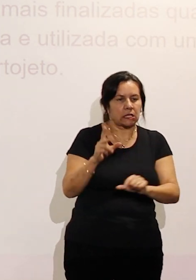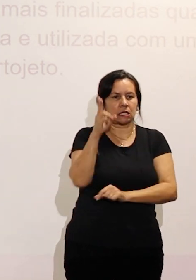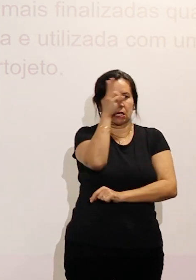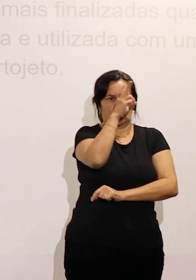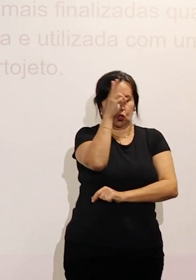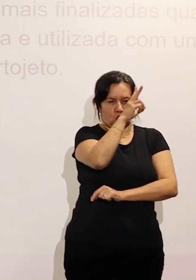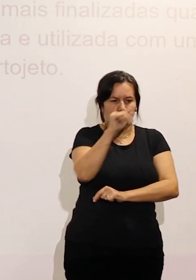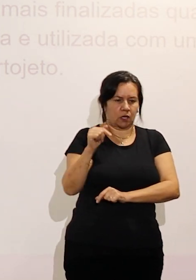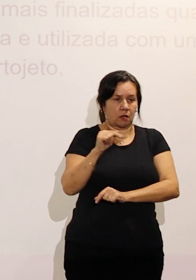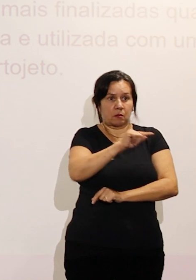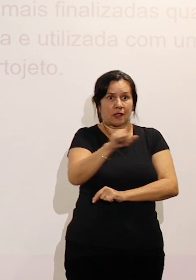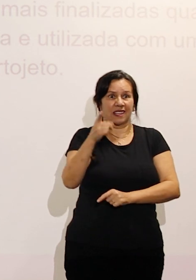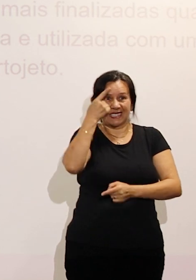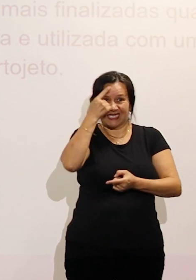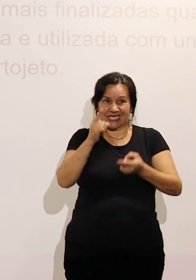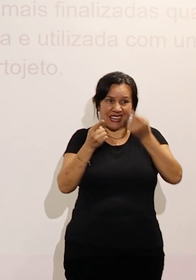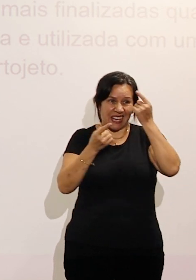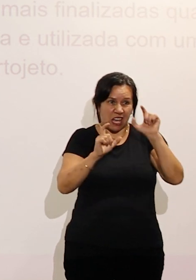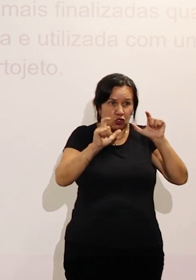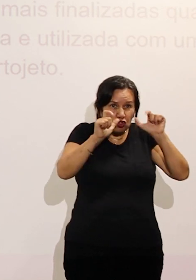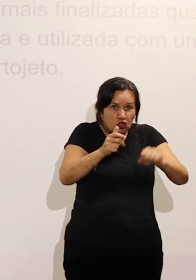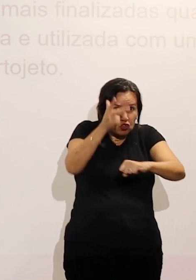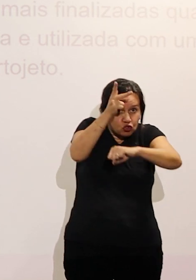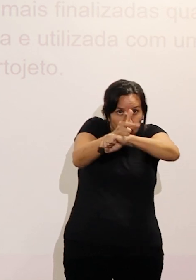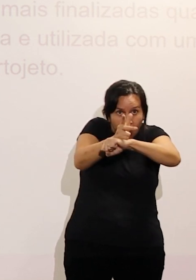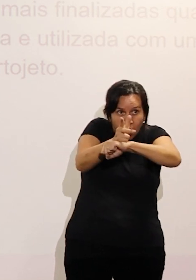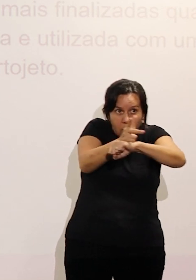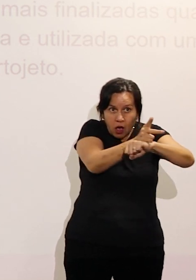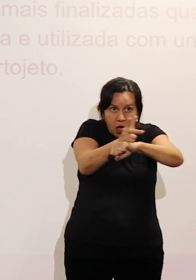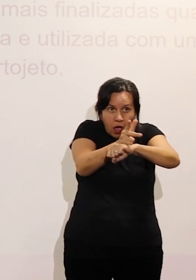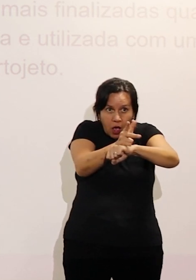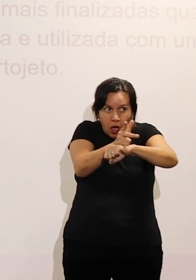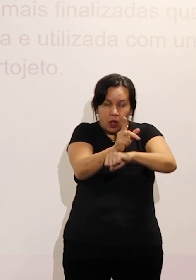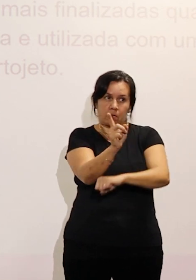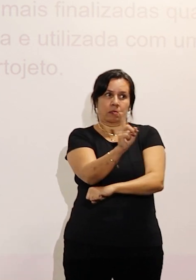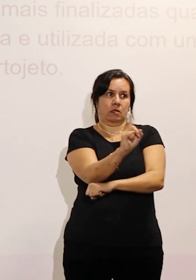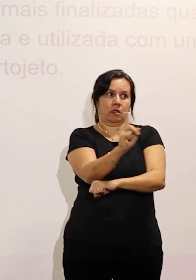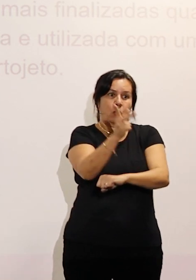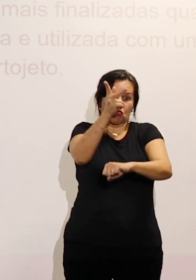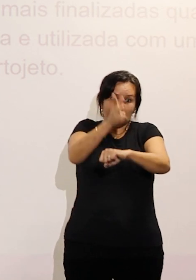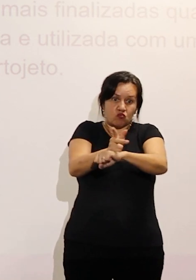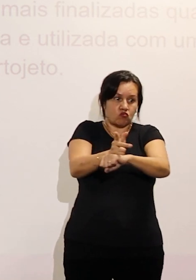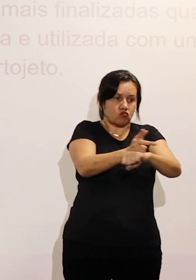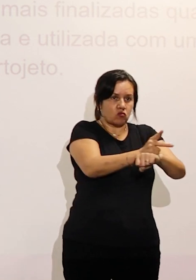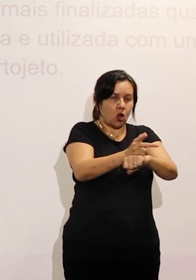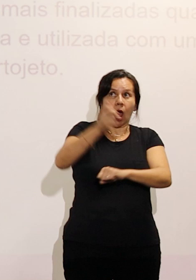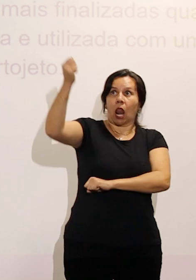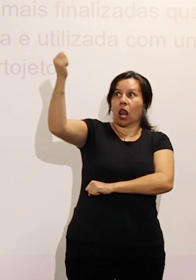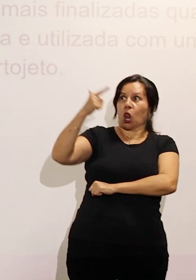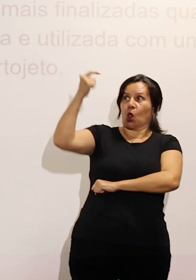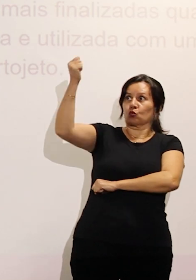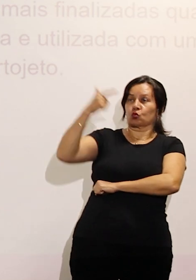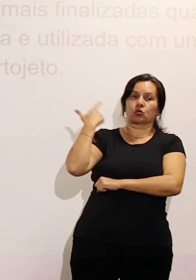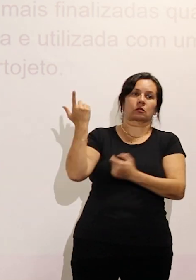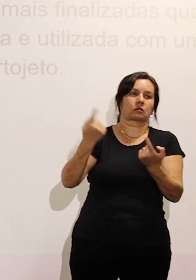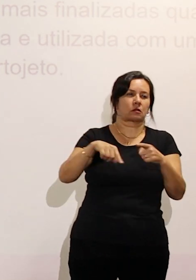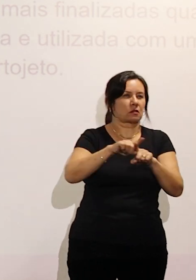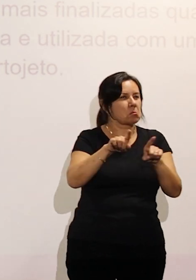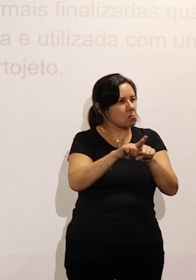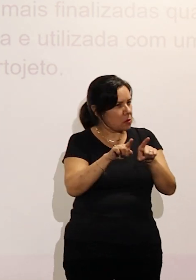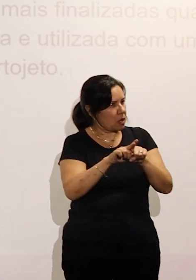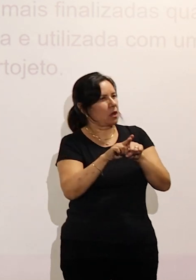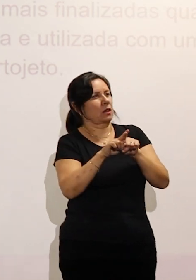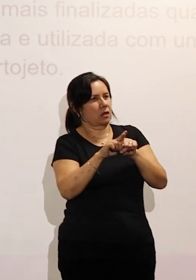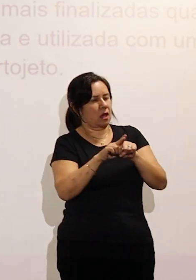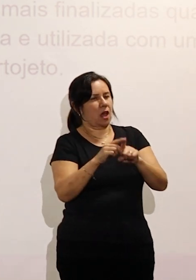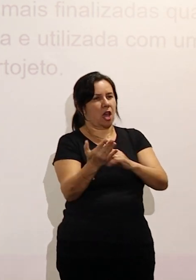já para também dar uma ideia não só do ângulo de câmera, mas ele te dá uma ideia também da iluminação, te dá uma